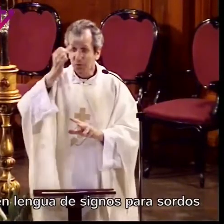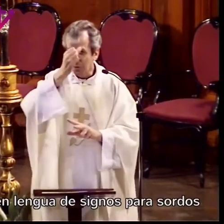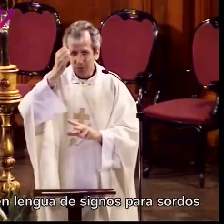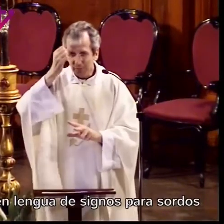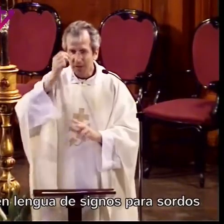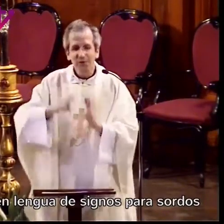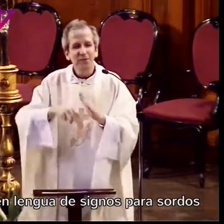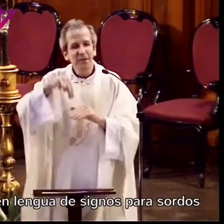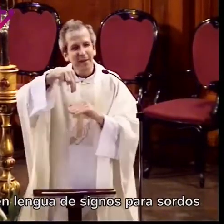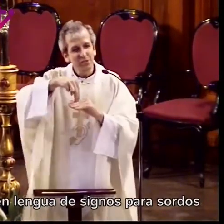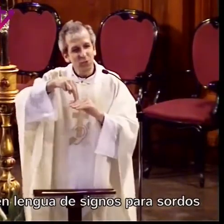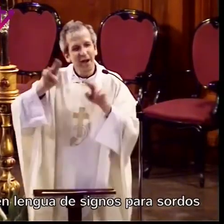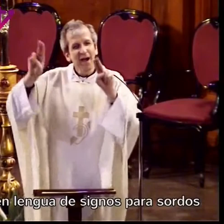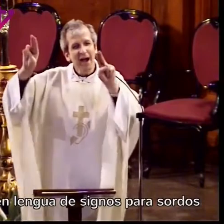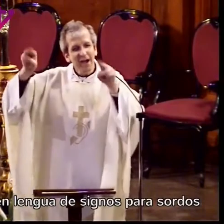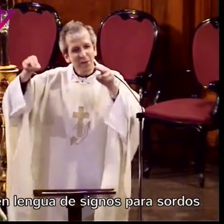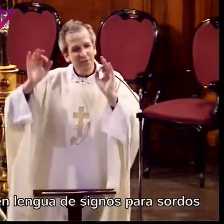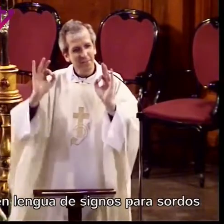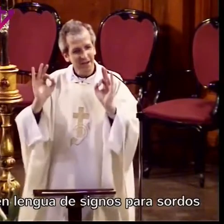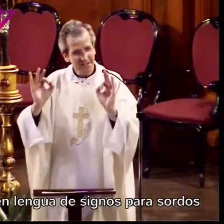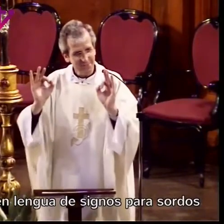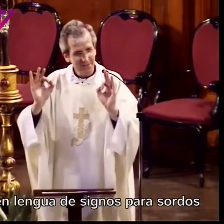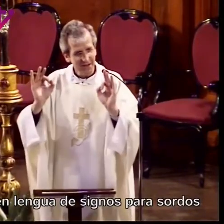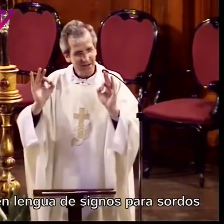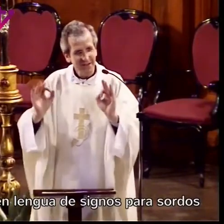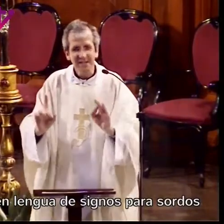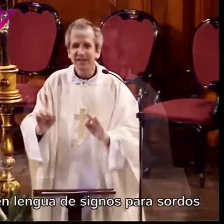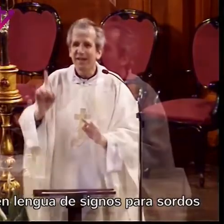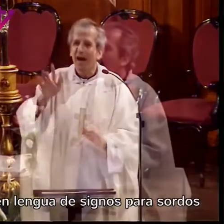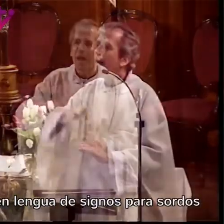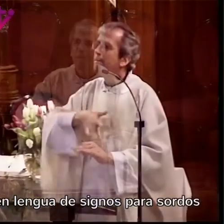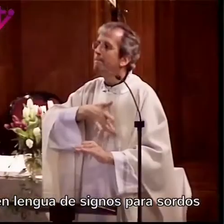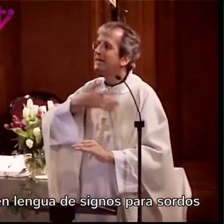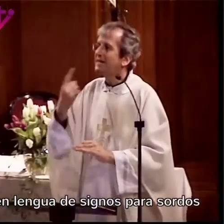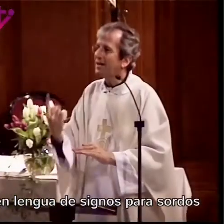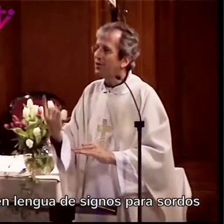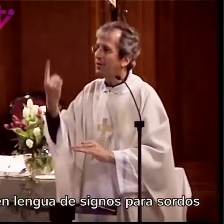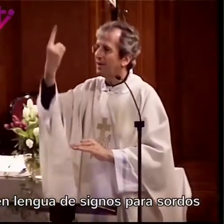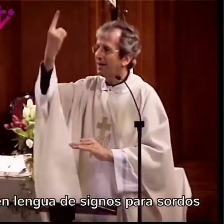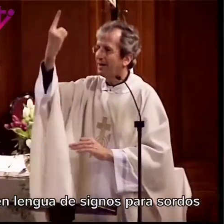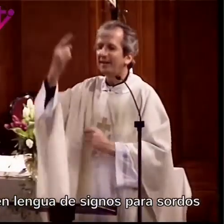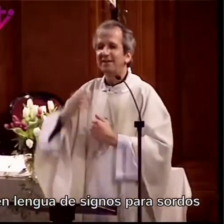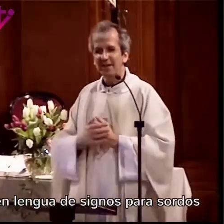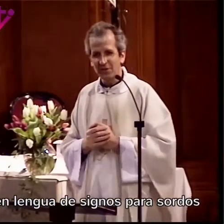domingo de Pascua haya un tema especial que es el de la misericordia de Dios